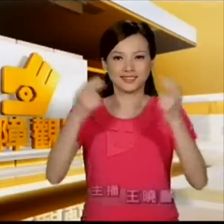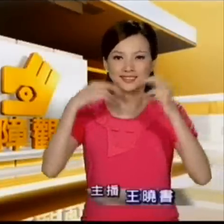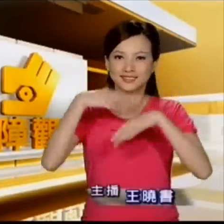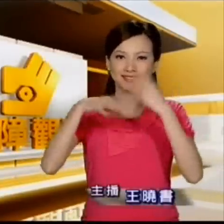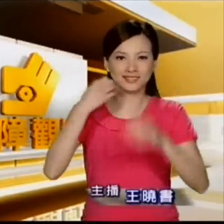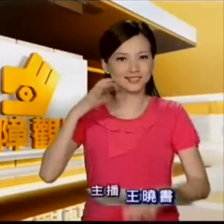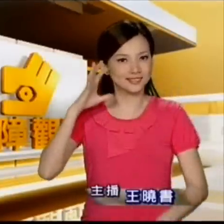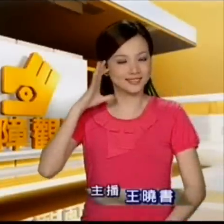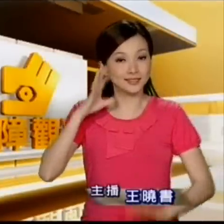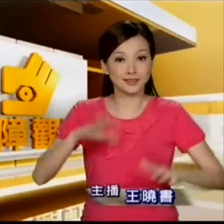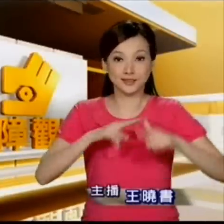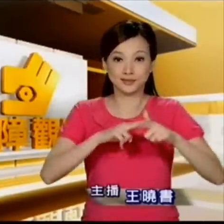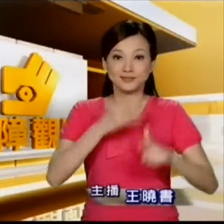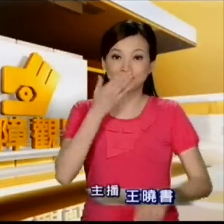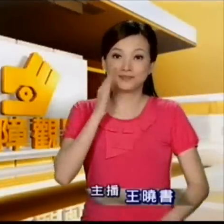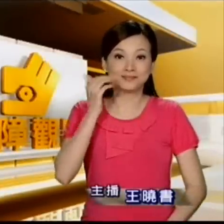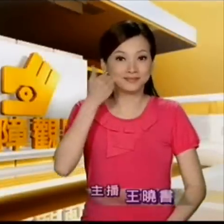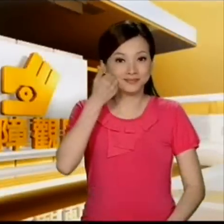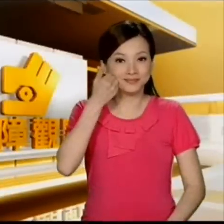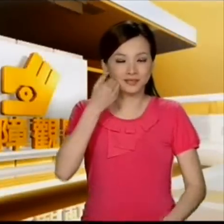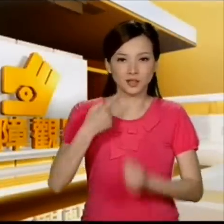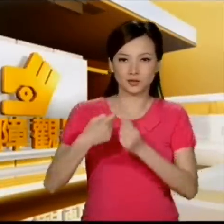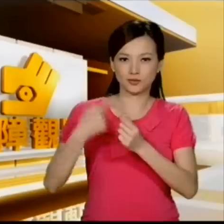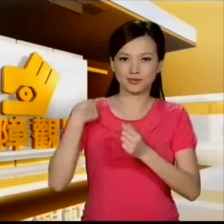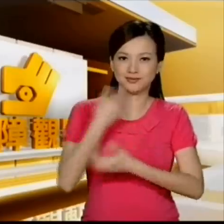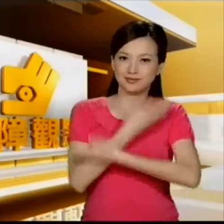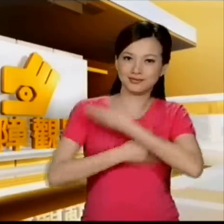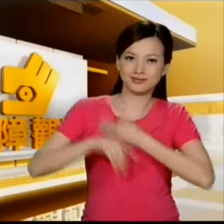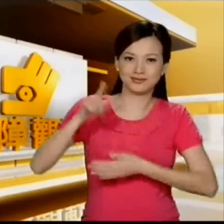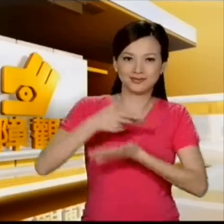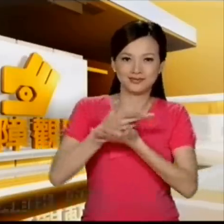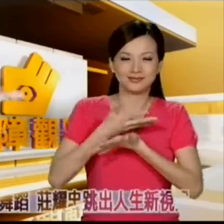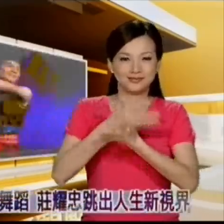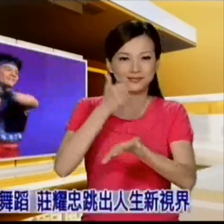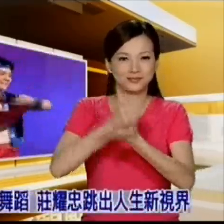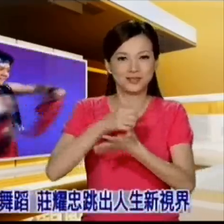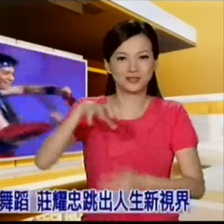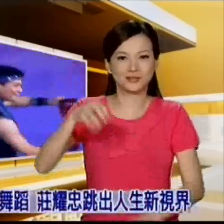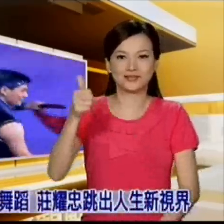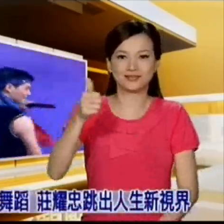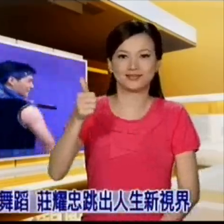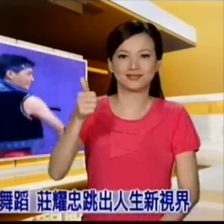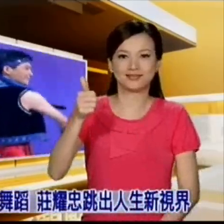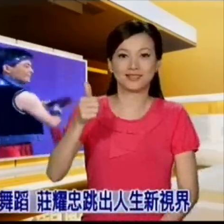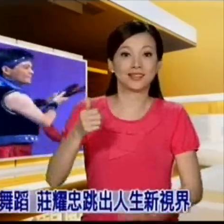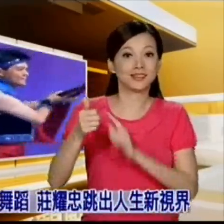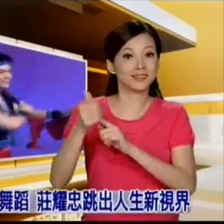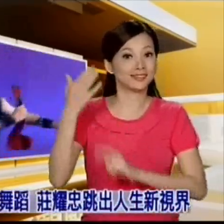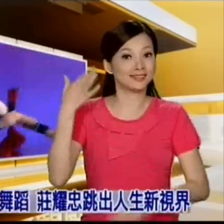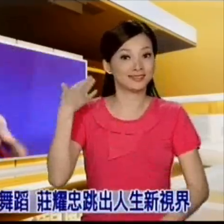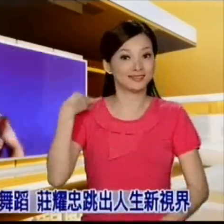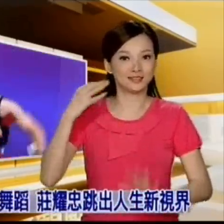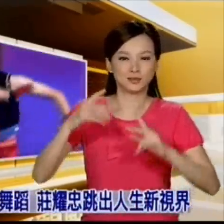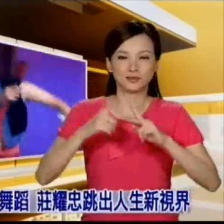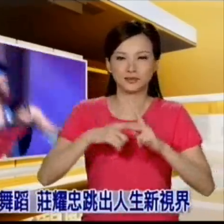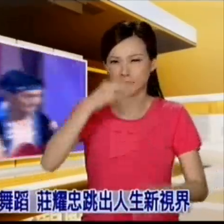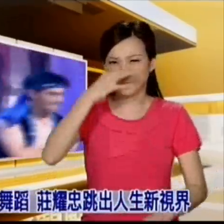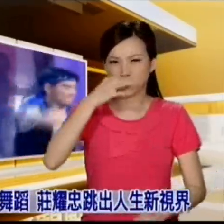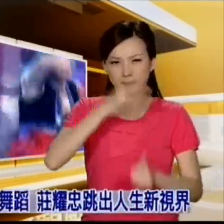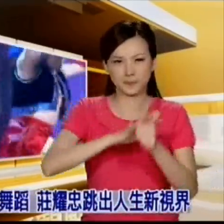欢迎回到首尔新闻的现场。今天要介绍的听障人物也是去年声障才艺奖得主庄耀中。国小感冒造成听损的